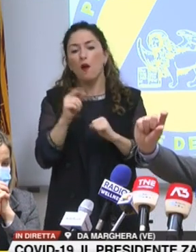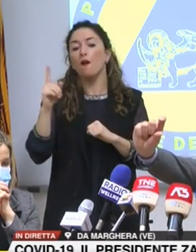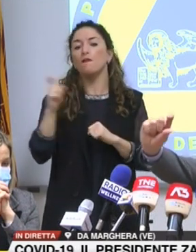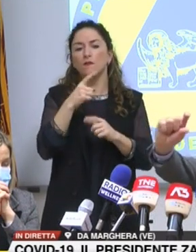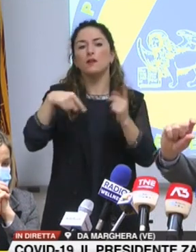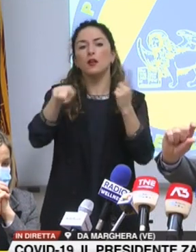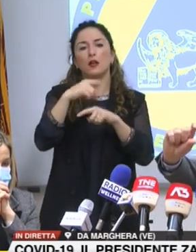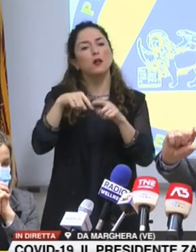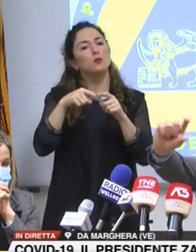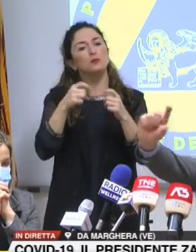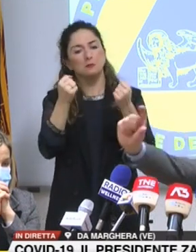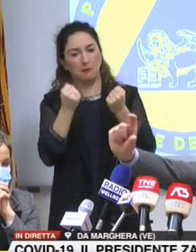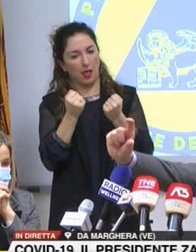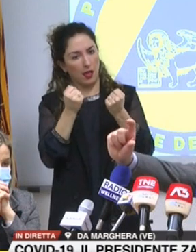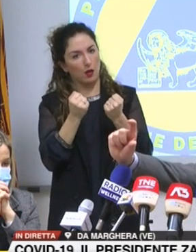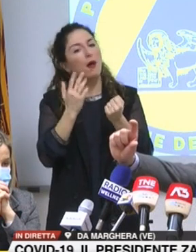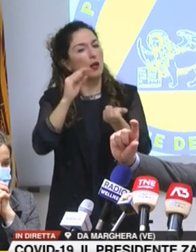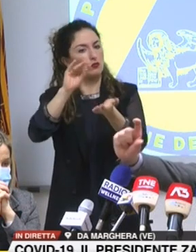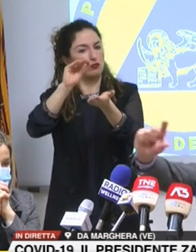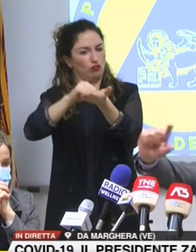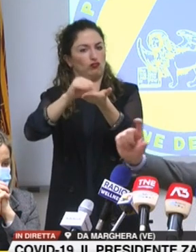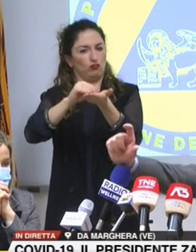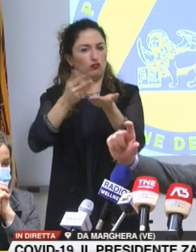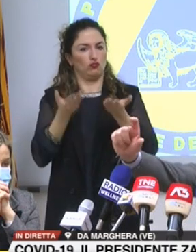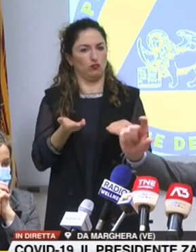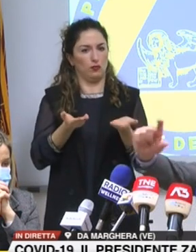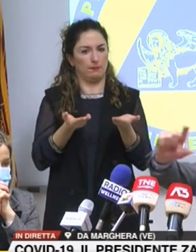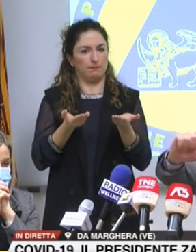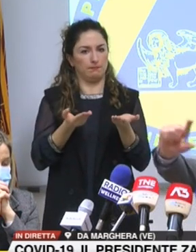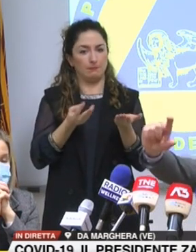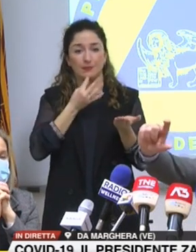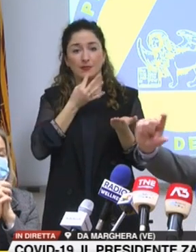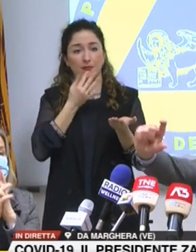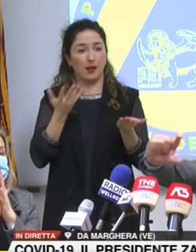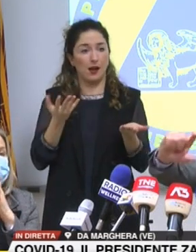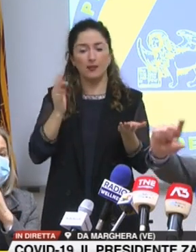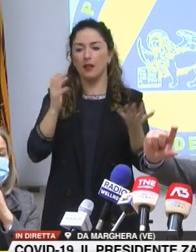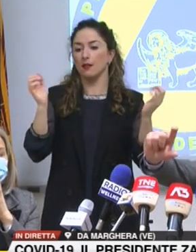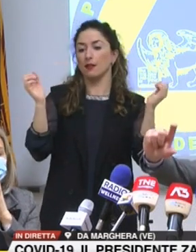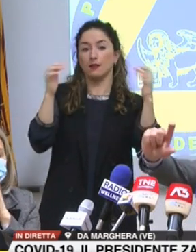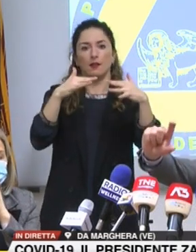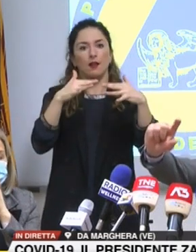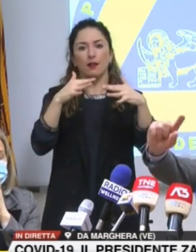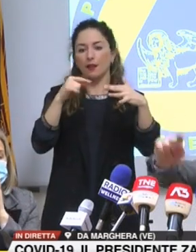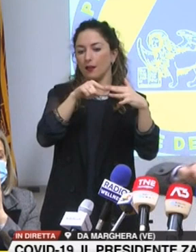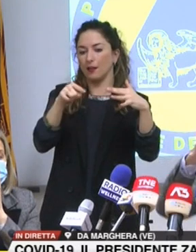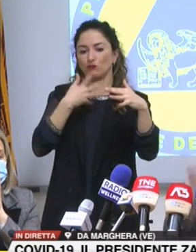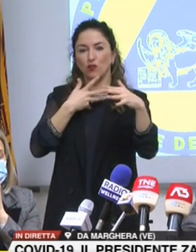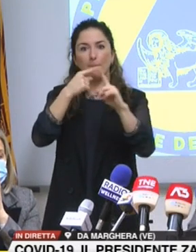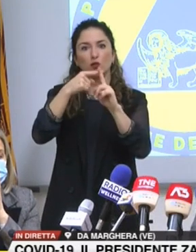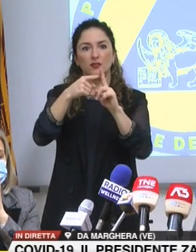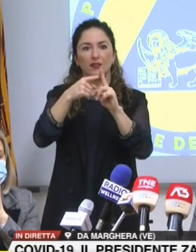circolare di meno rispetto a dicembre, ma c'è. Il che vuol dire che se facessimo assembramenti di positivi